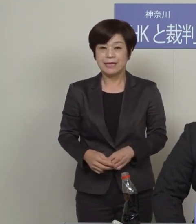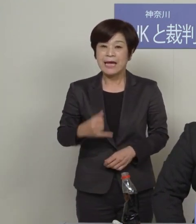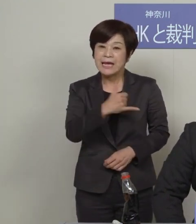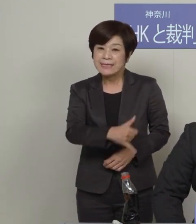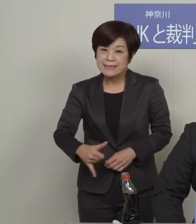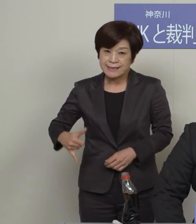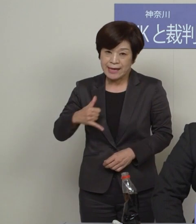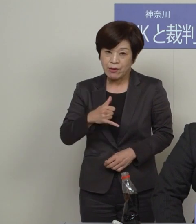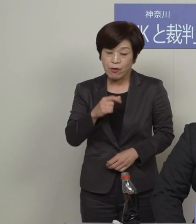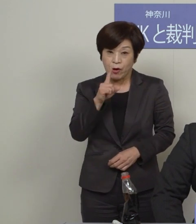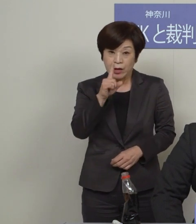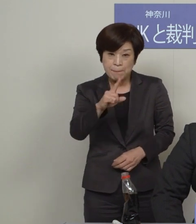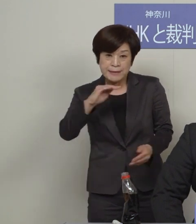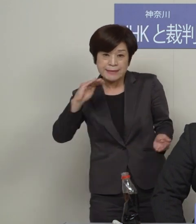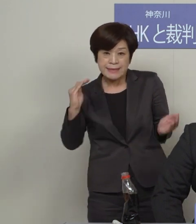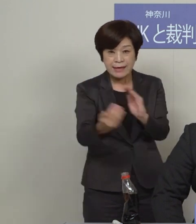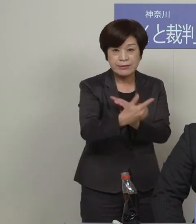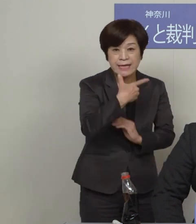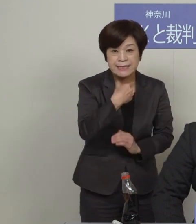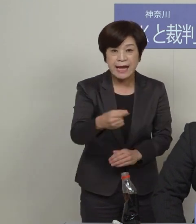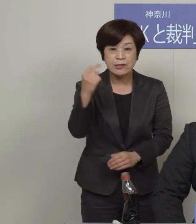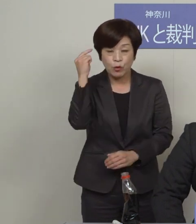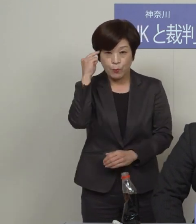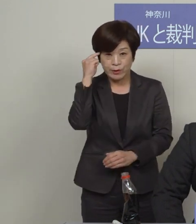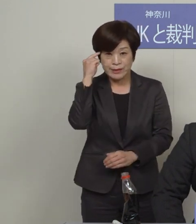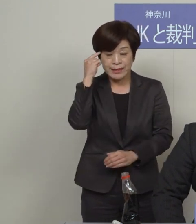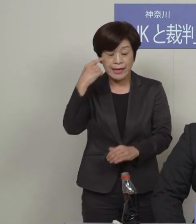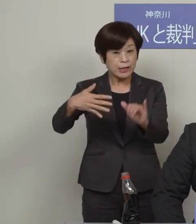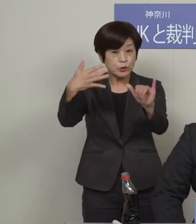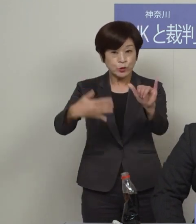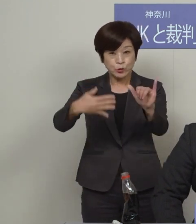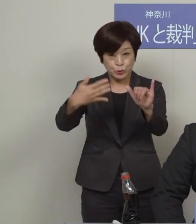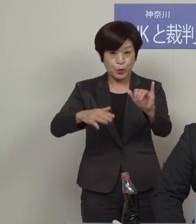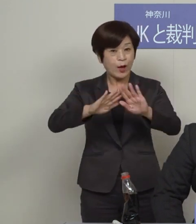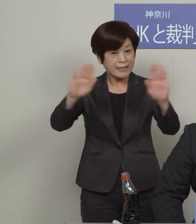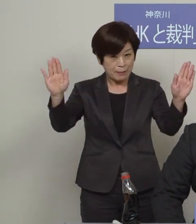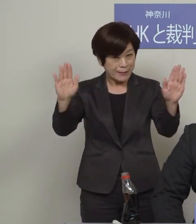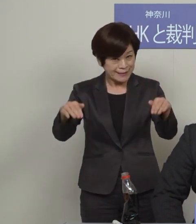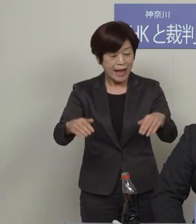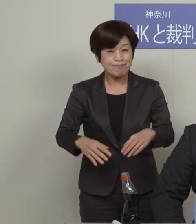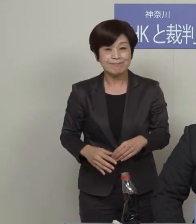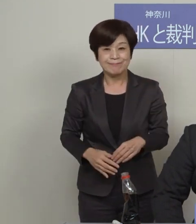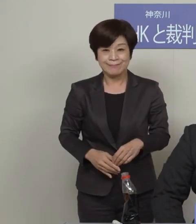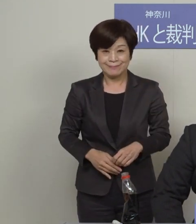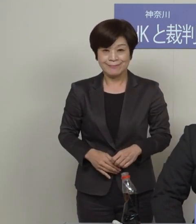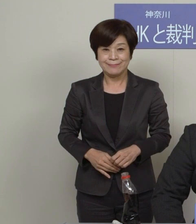人生を一発逆転したいと思い、YouTube を始めることにしました。